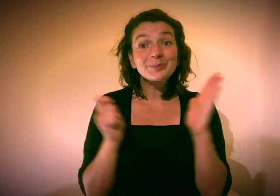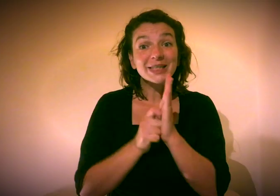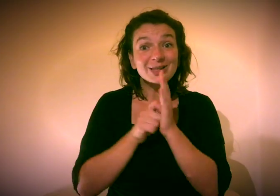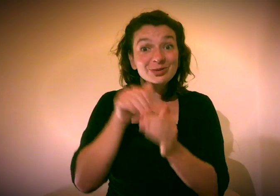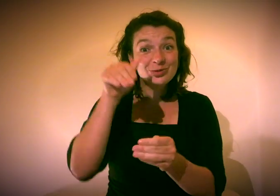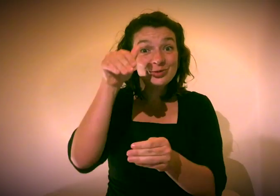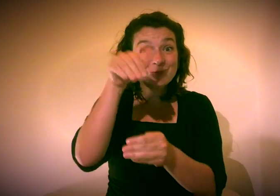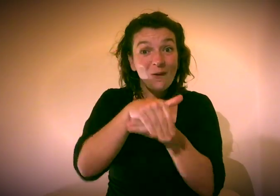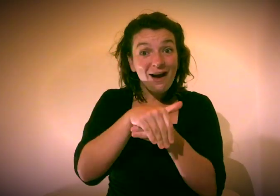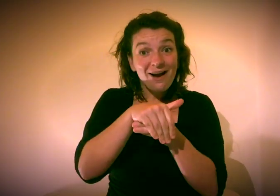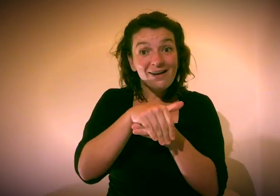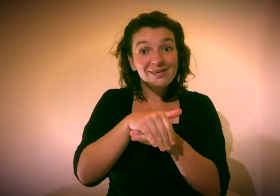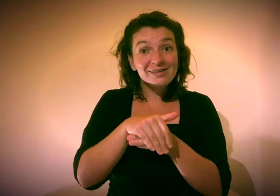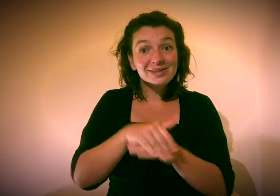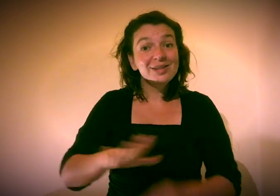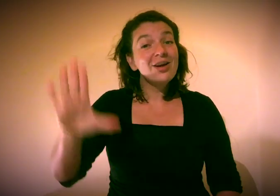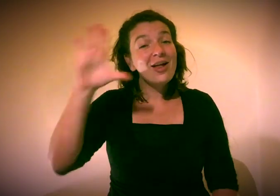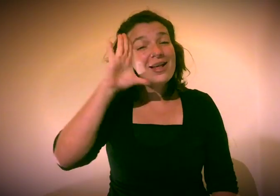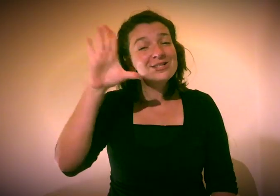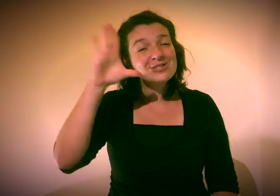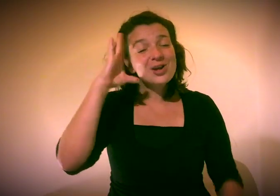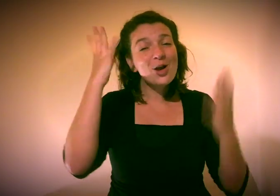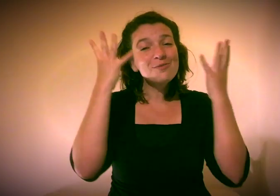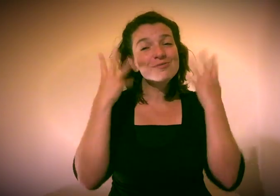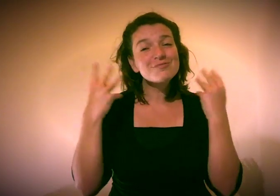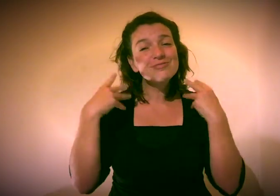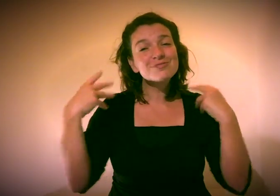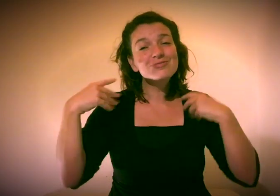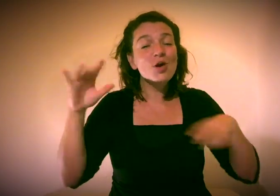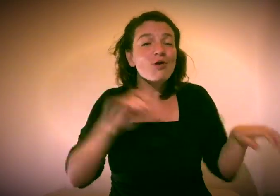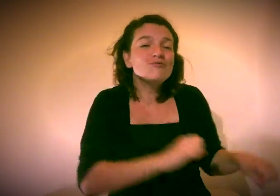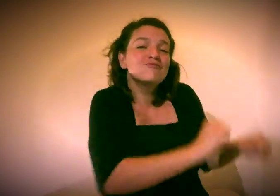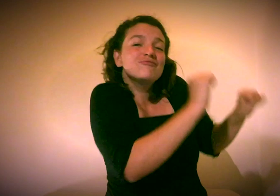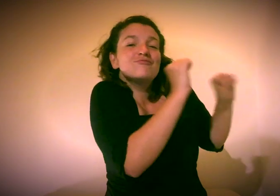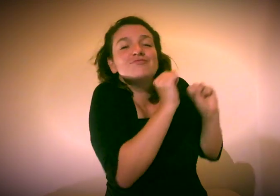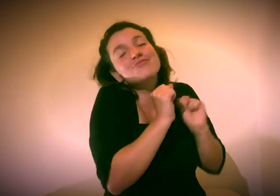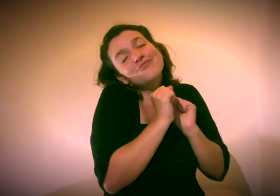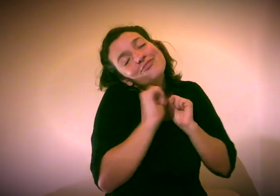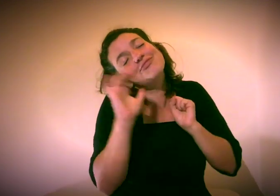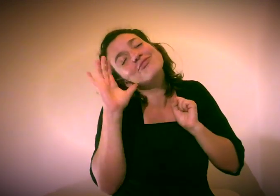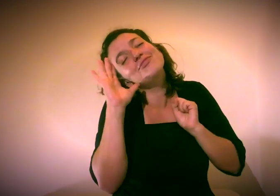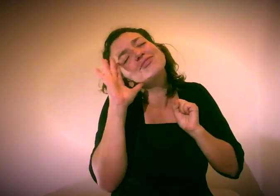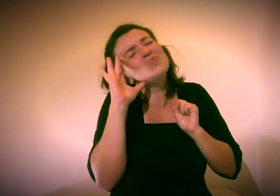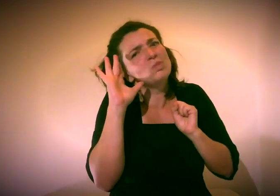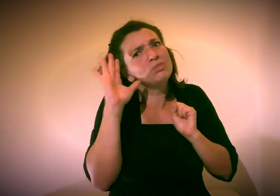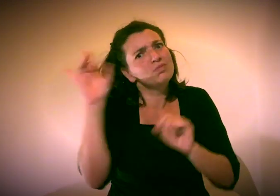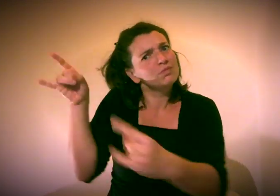Le soir même, dans sa petite chambre, Charlotte entendit un grattement à la fenêtre.